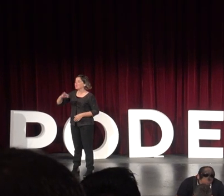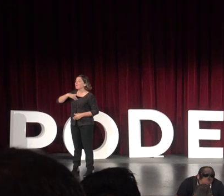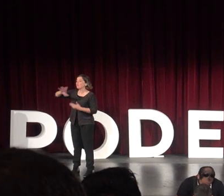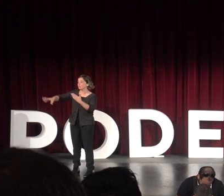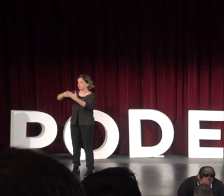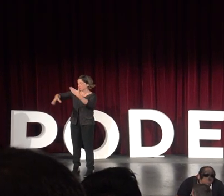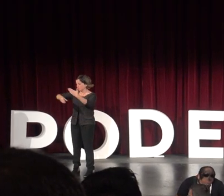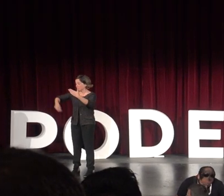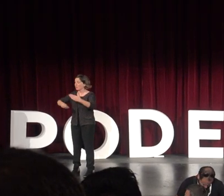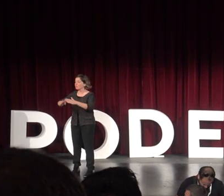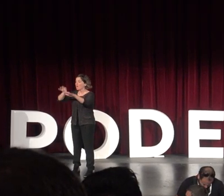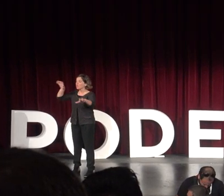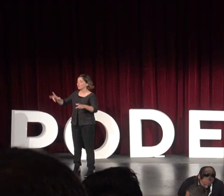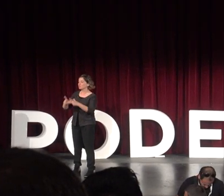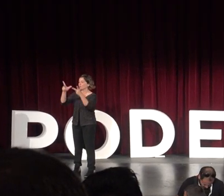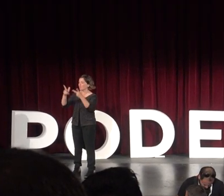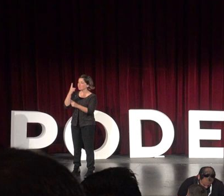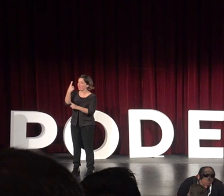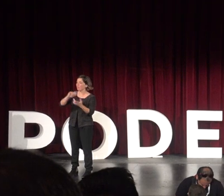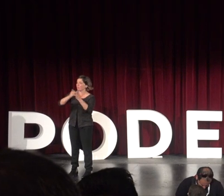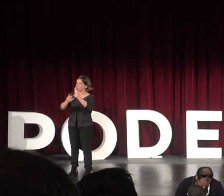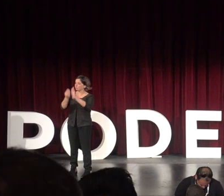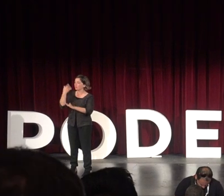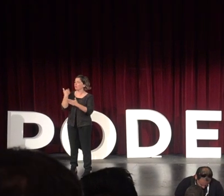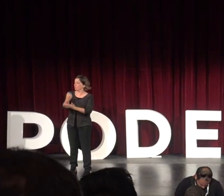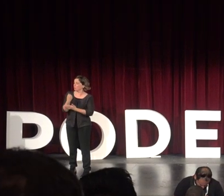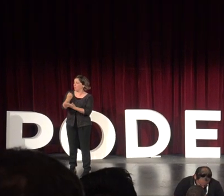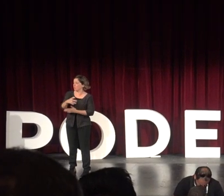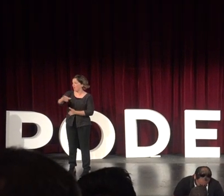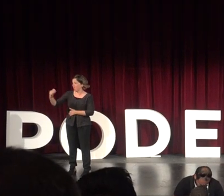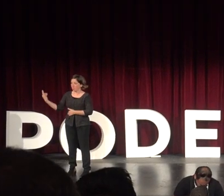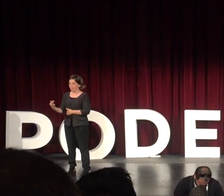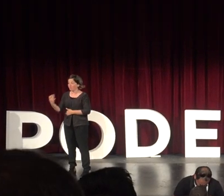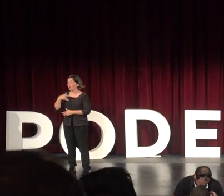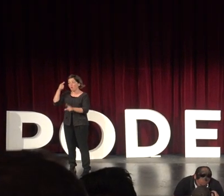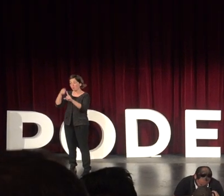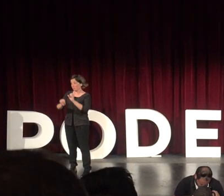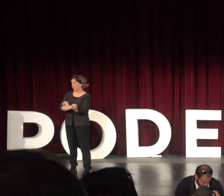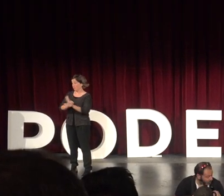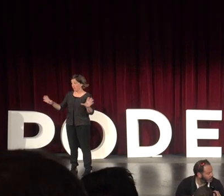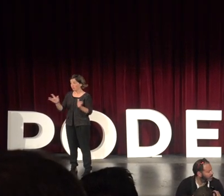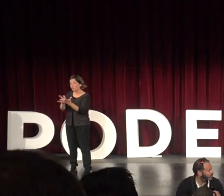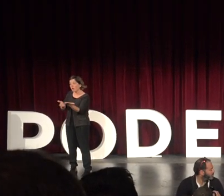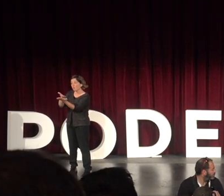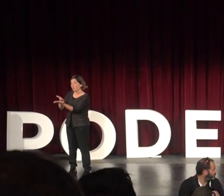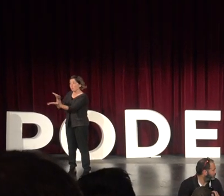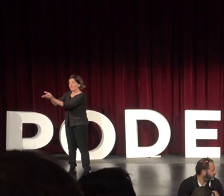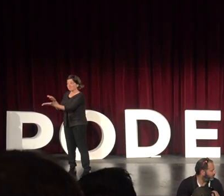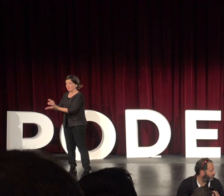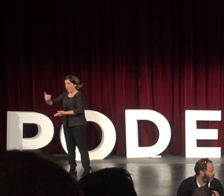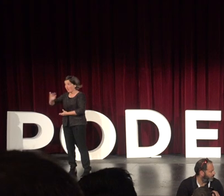sumar mayorías sociales alrededor de cada uno de los proyectos. Al fin y al cabo, todas las propuestas que hemos